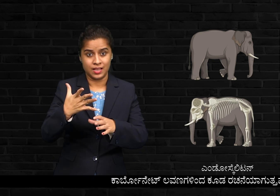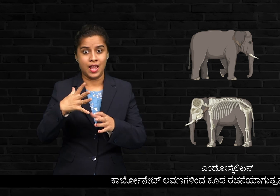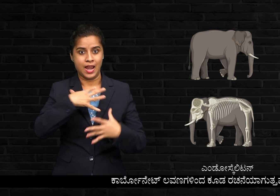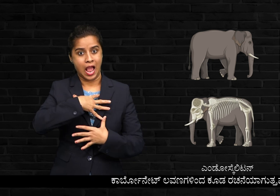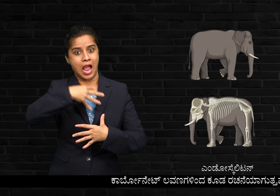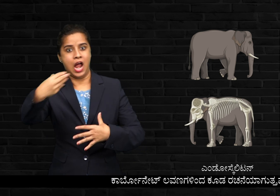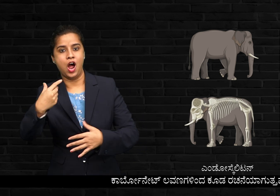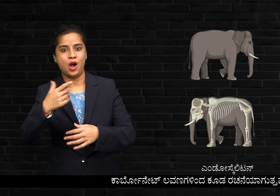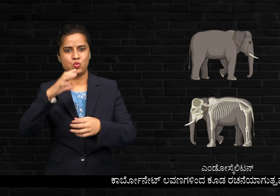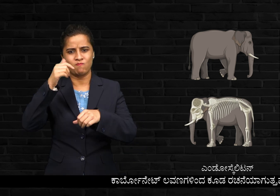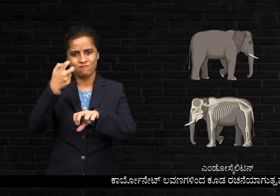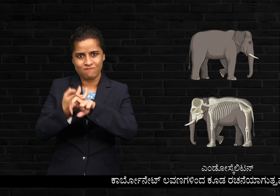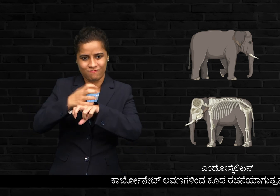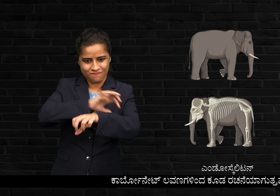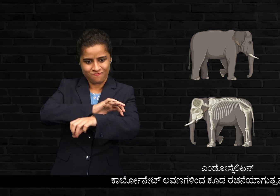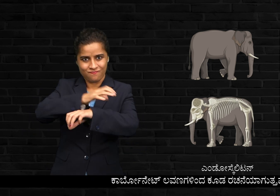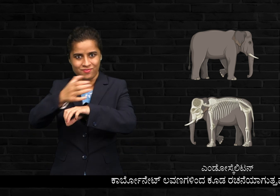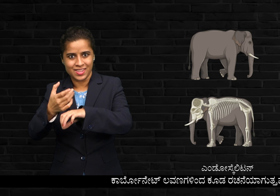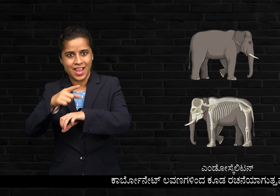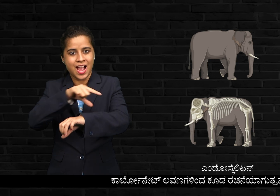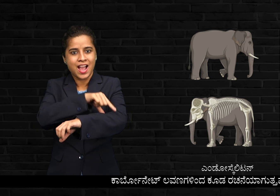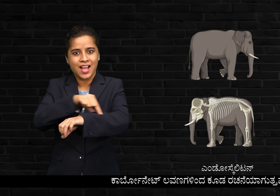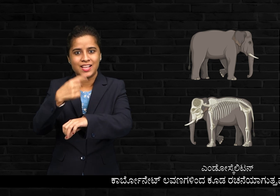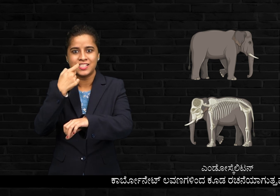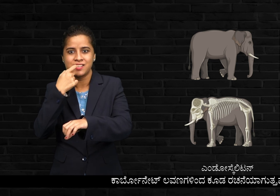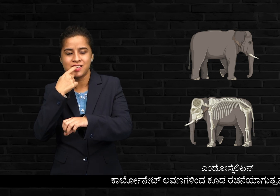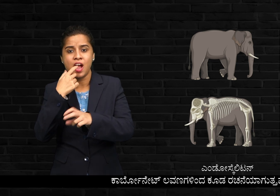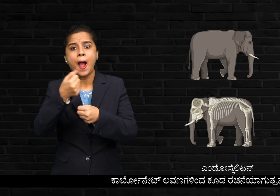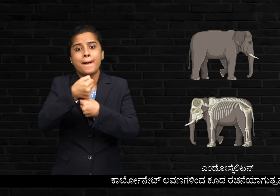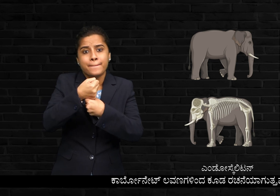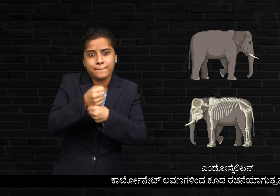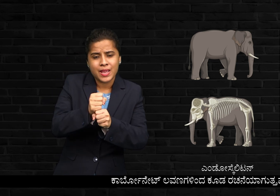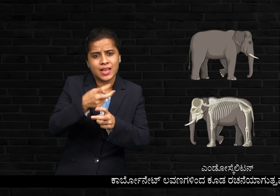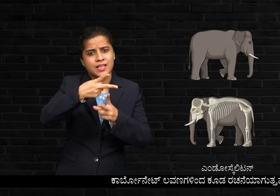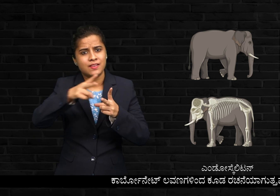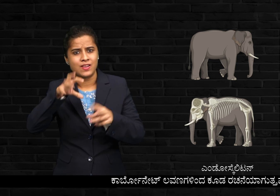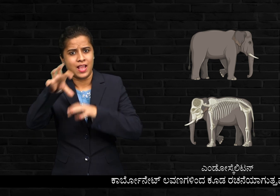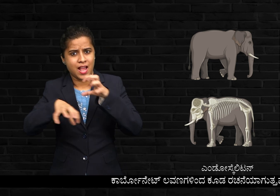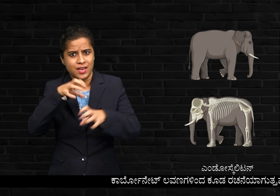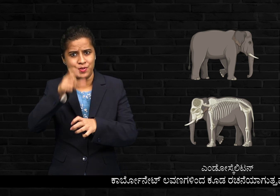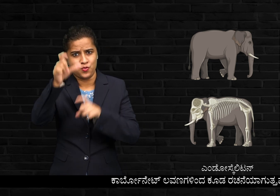ಎಕ್ಸೋಸ್ಕೆಲಿಟನ್ಗಳು ಕಾರ್ಬೋನೇಟ್ ಲವಣಗಳಿಂದ ಕೂಡ ರಚನೆಯಾಗುತ್ತೆ.